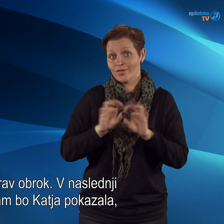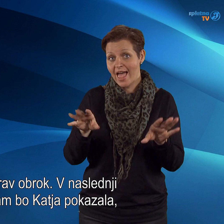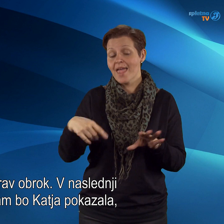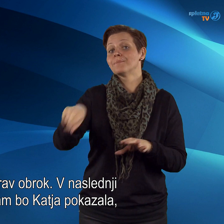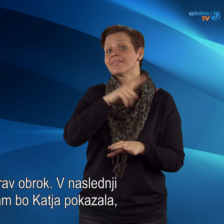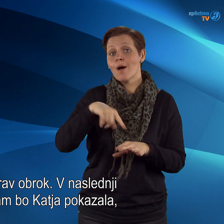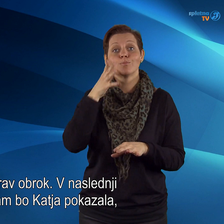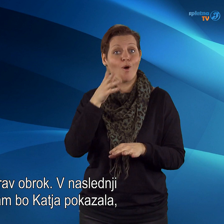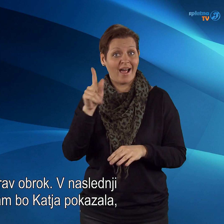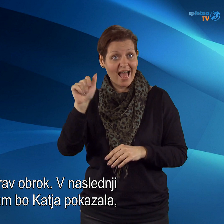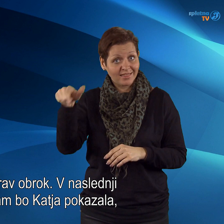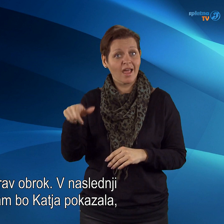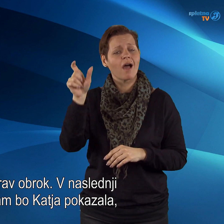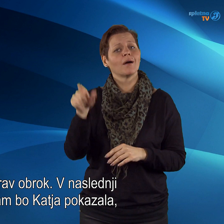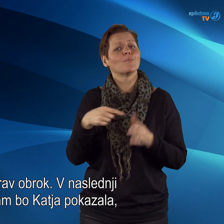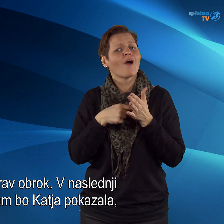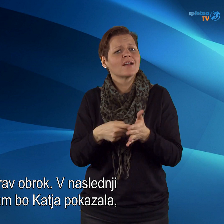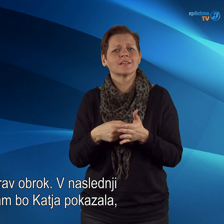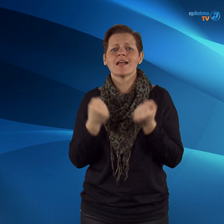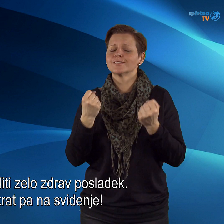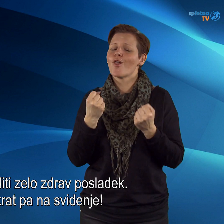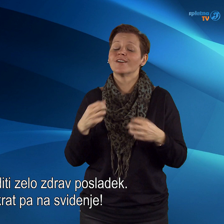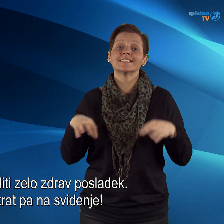V naslednji oddaji nam bo Katja pokazala,